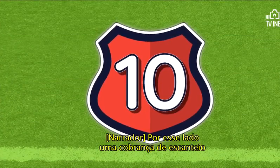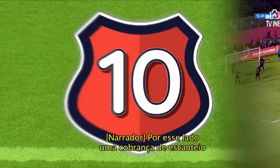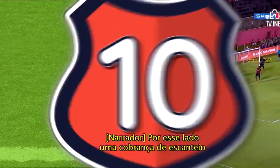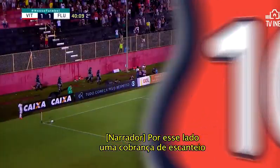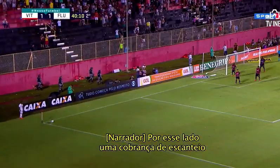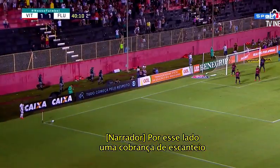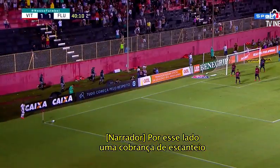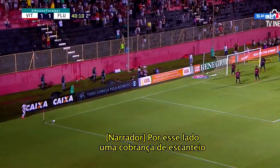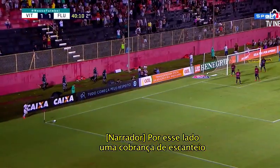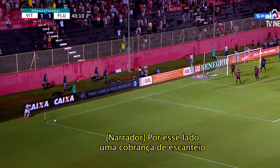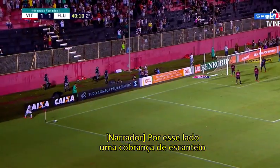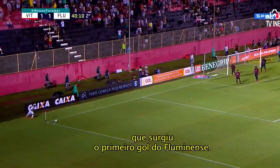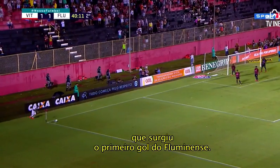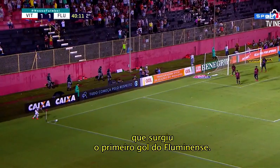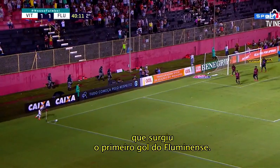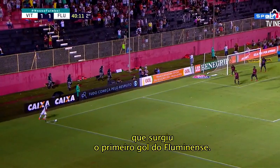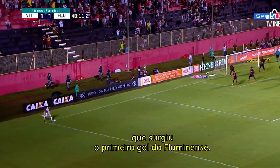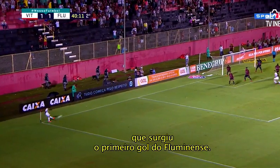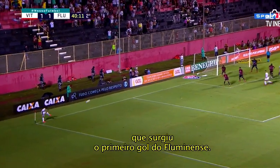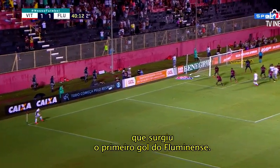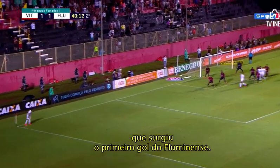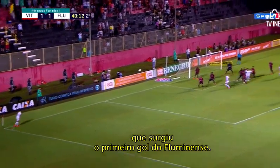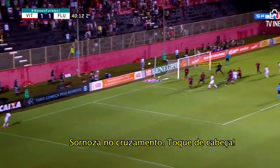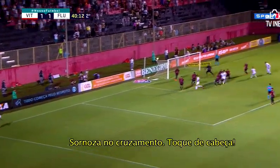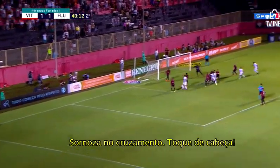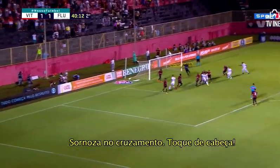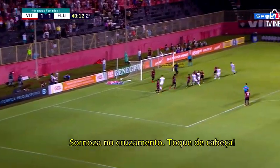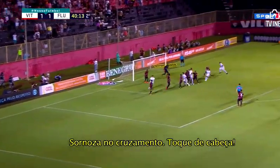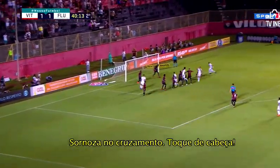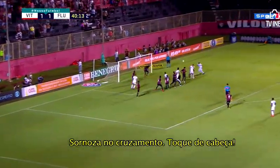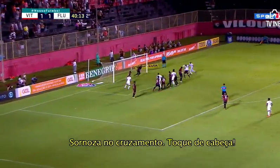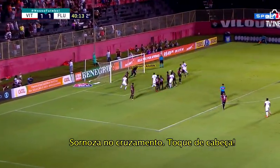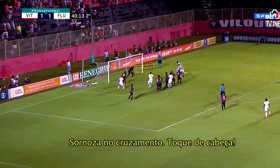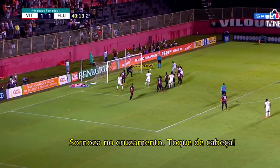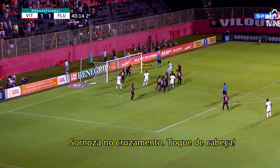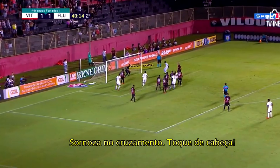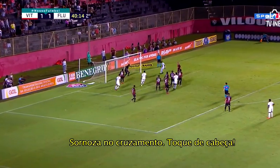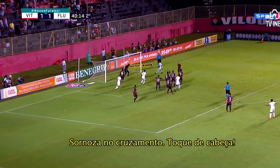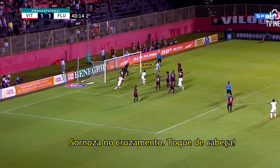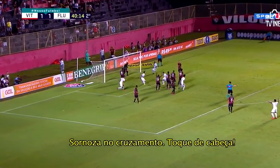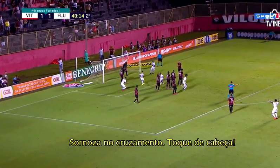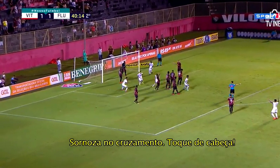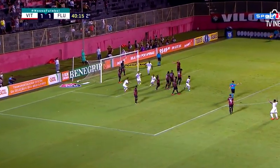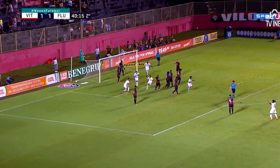Esse lado, com a cobrança de escanteio, que surgiu o primeiro gol do Fluminense. Sornosa, no cruzamento, toque de cabeça!